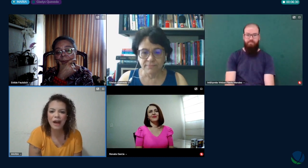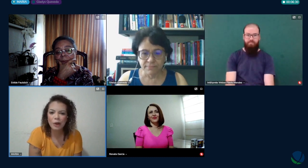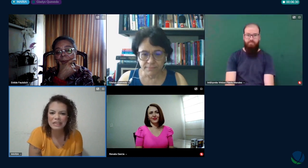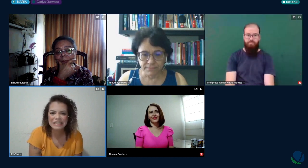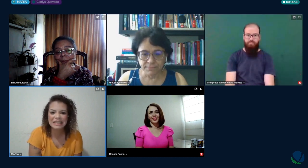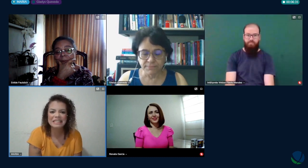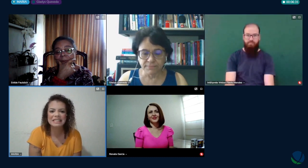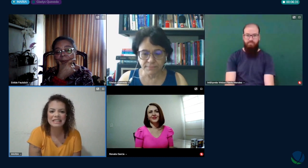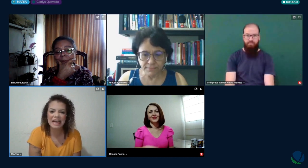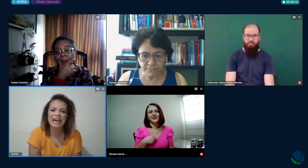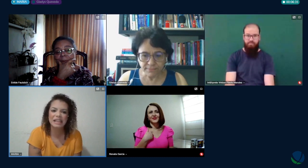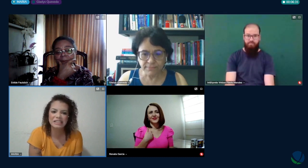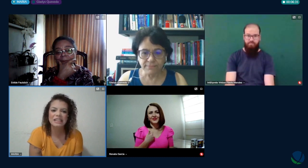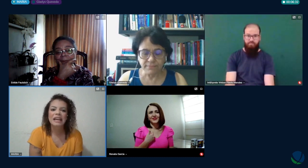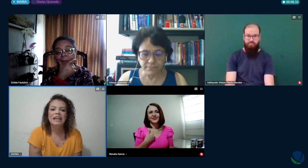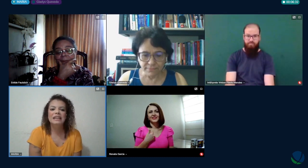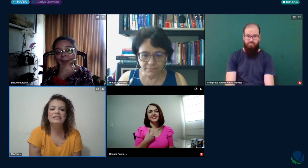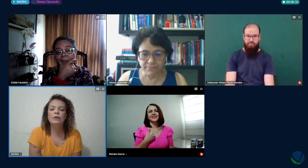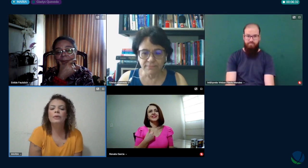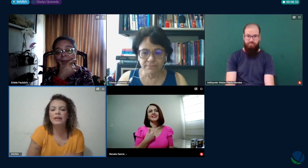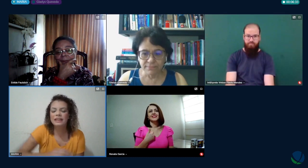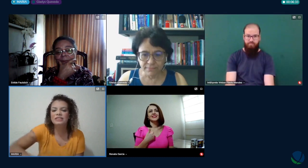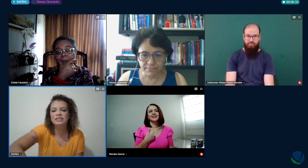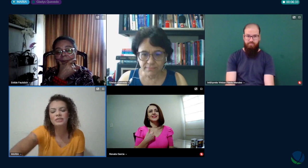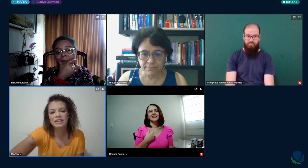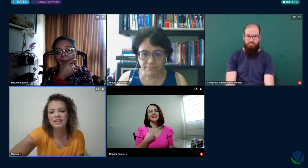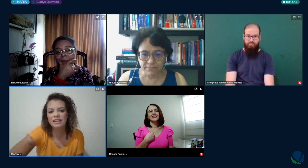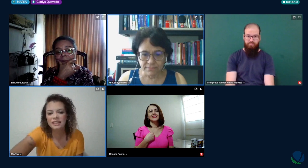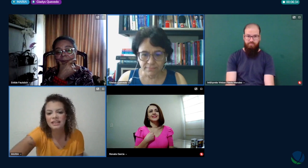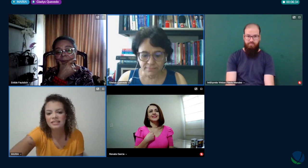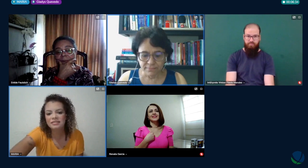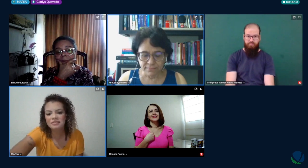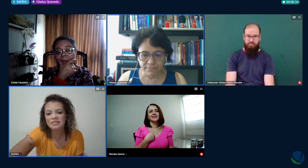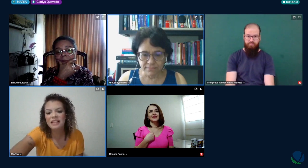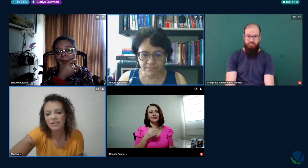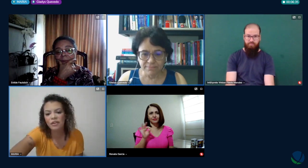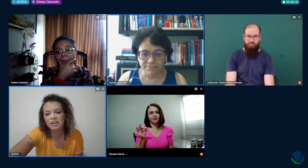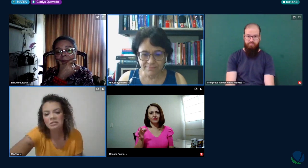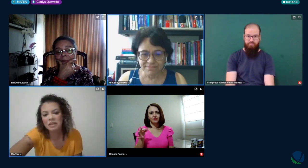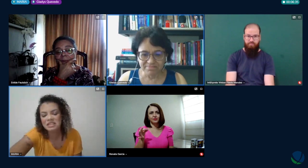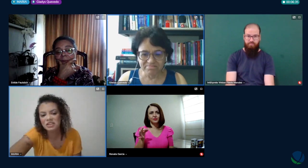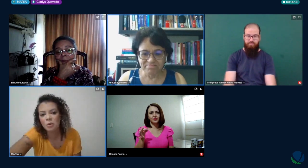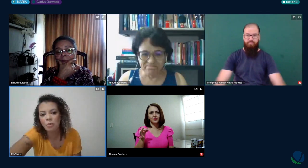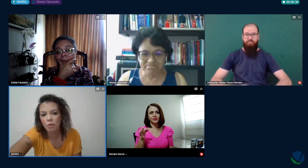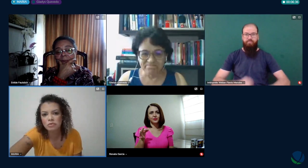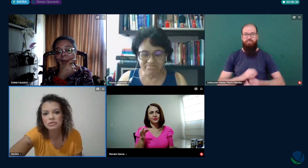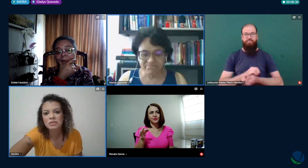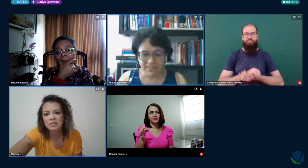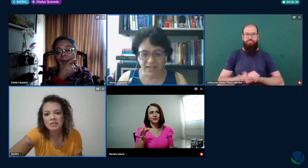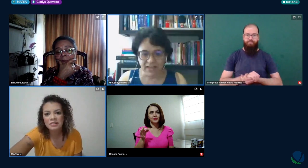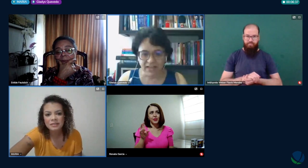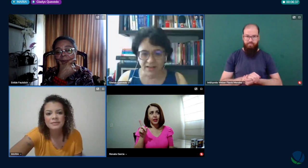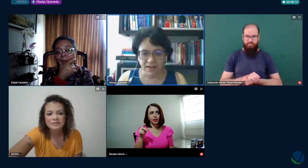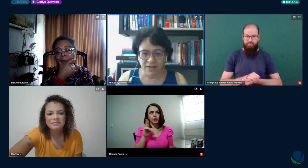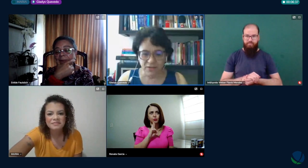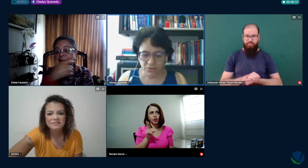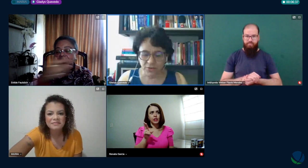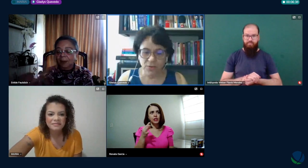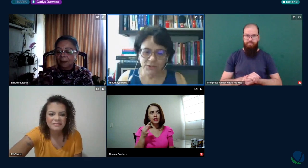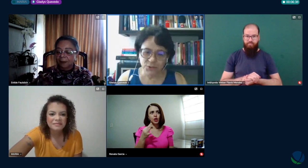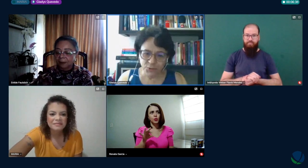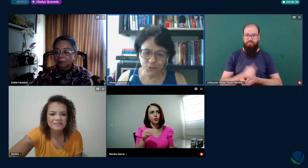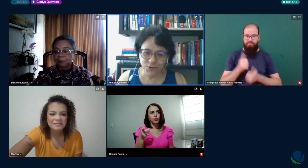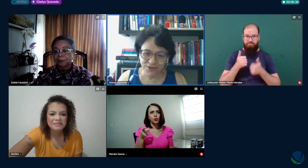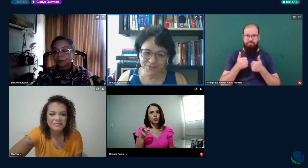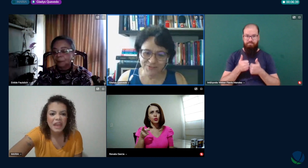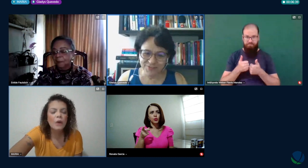essa falta, essa necessidade. Então, eu acredito que lá fora também sejam poucos.